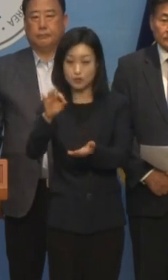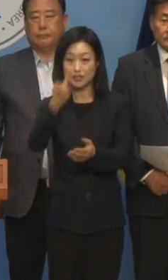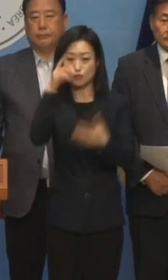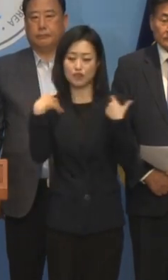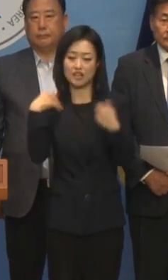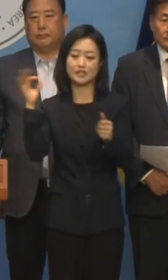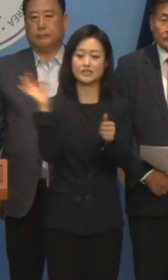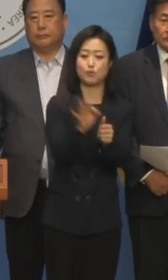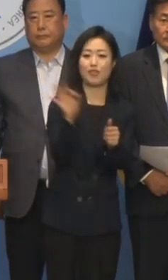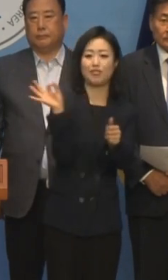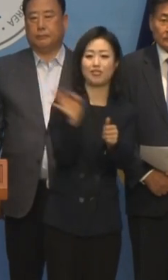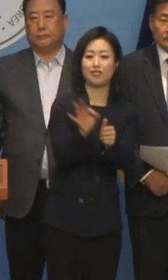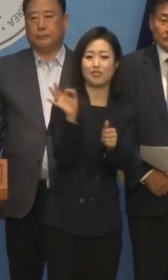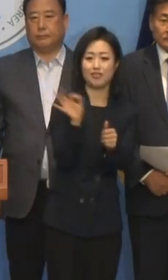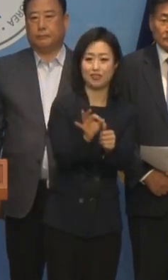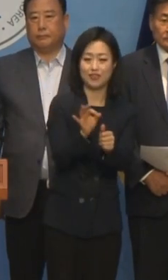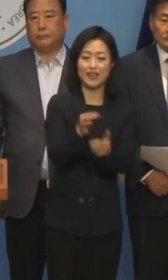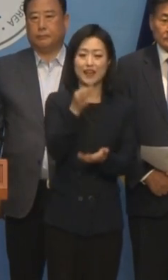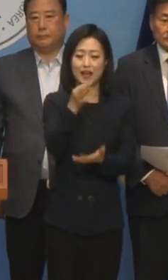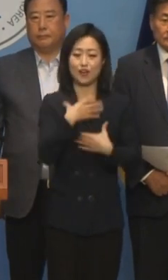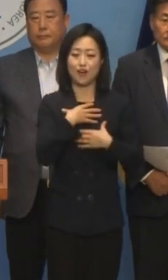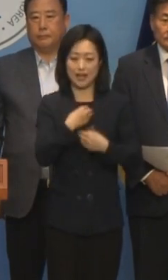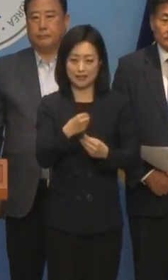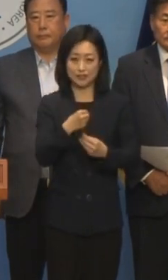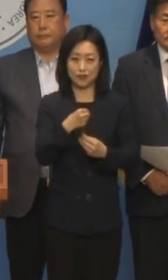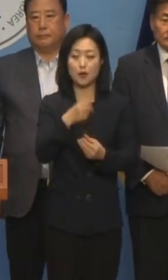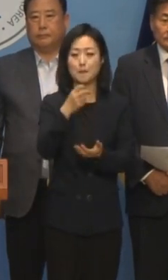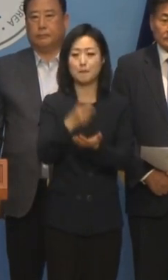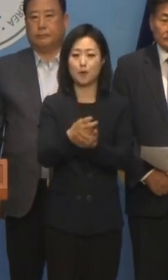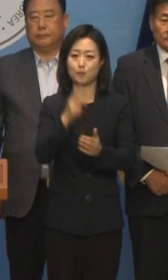농산물 가격 안정 제도를 시행하고 있습니다.